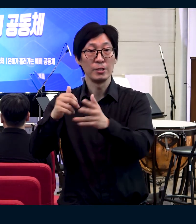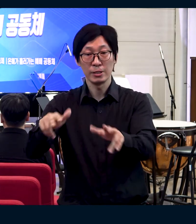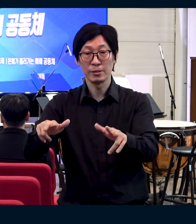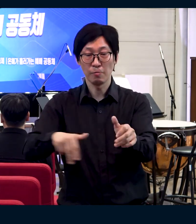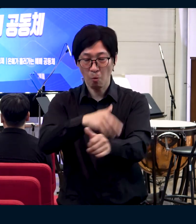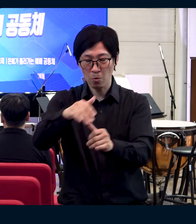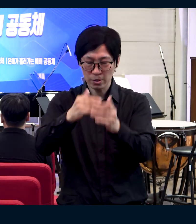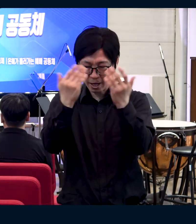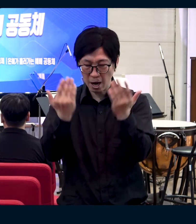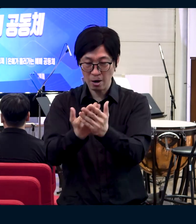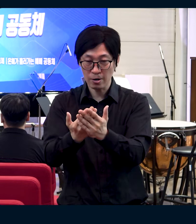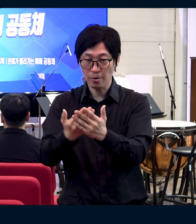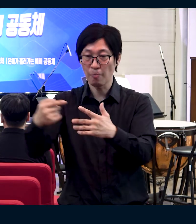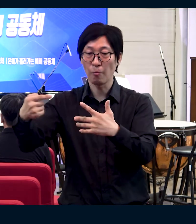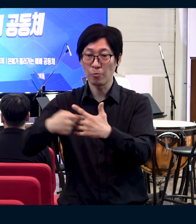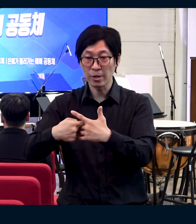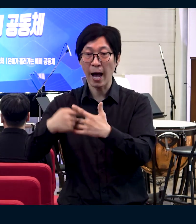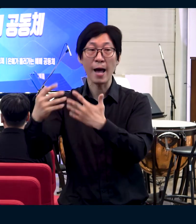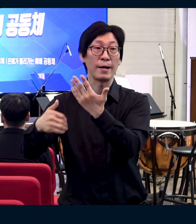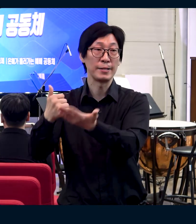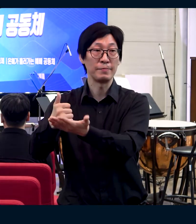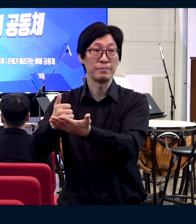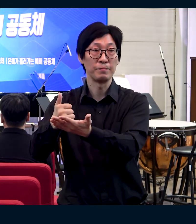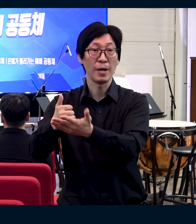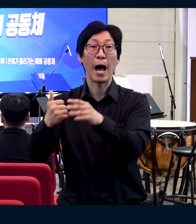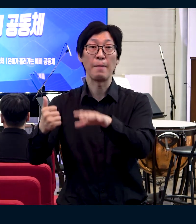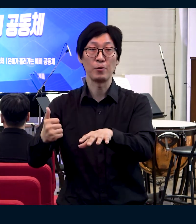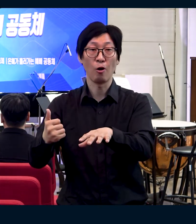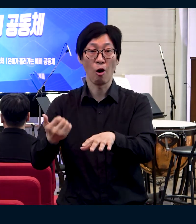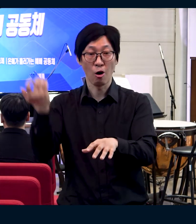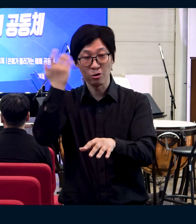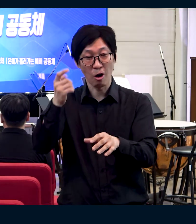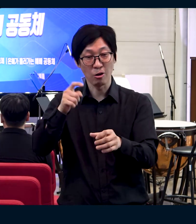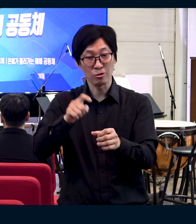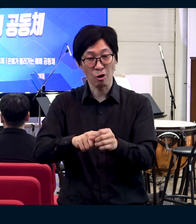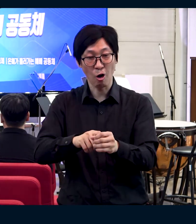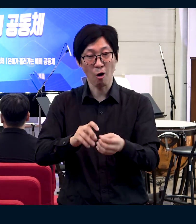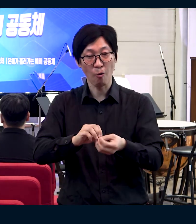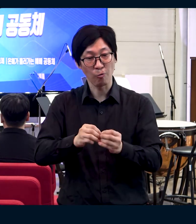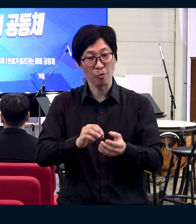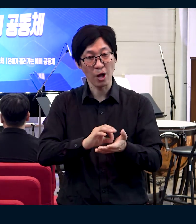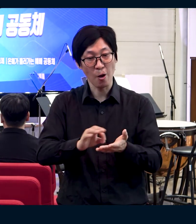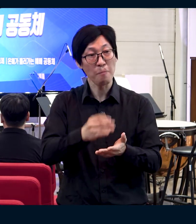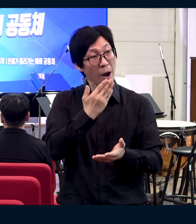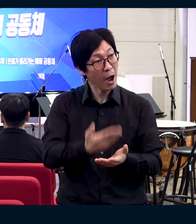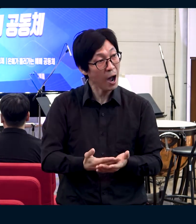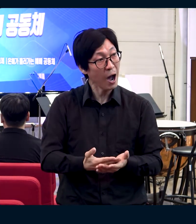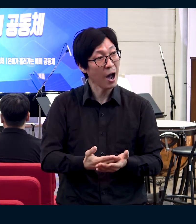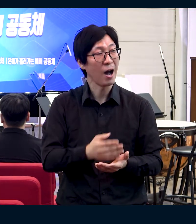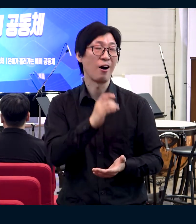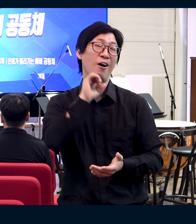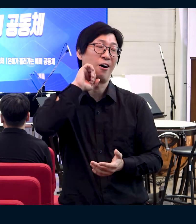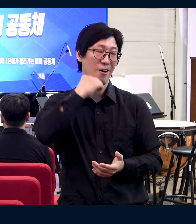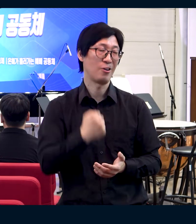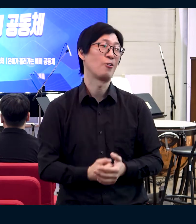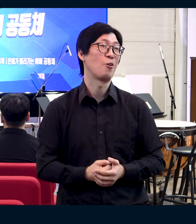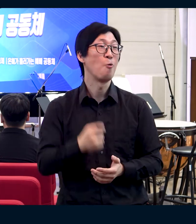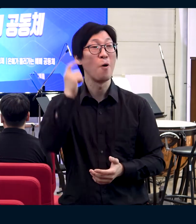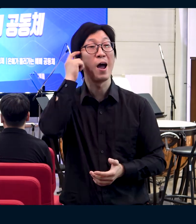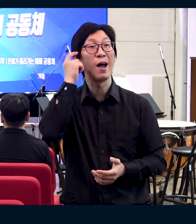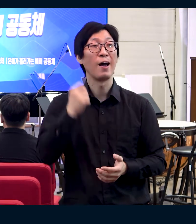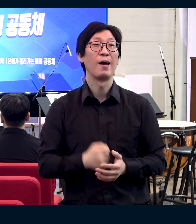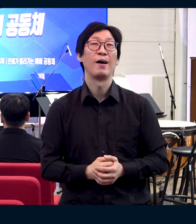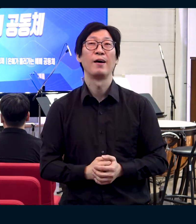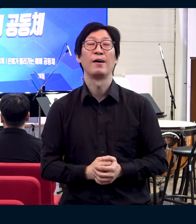걸 보고 계신 하나님 앞에서는요, 어떤 영적 편법과 꼼수도 쓸 수가 없어요. 왜냐하면요,